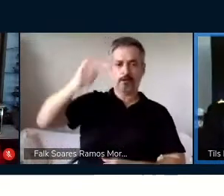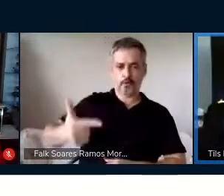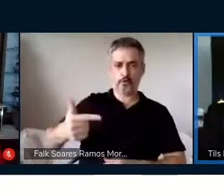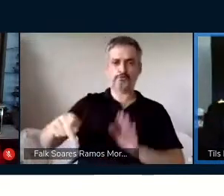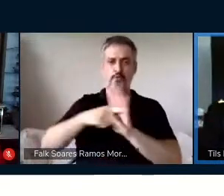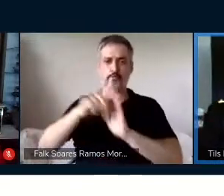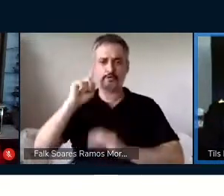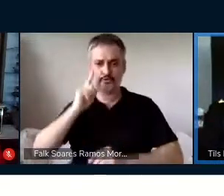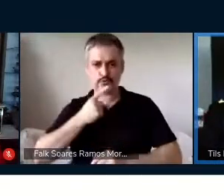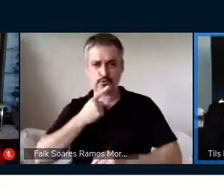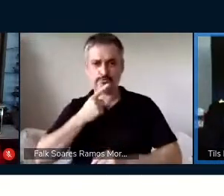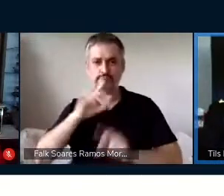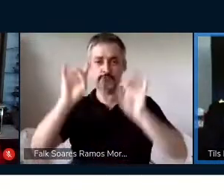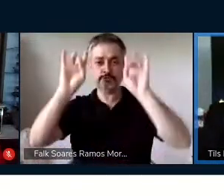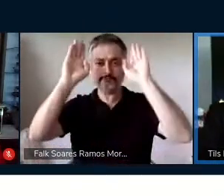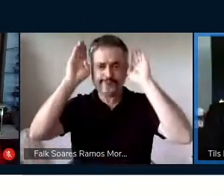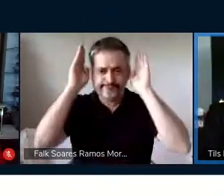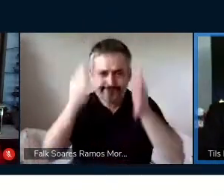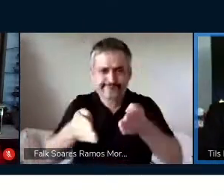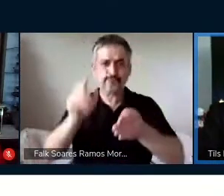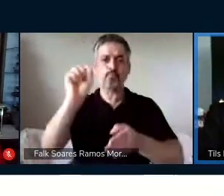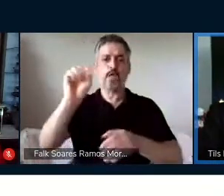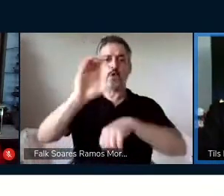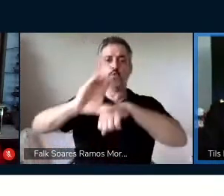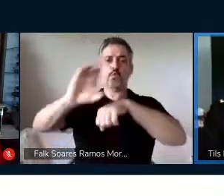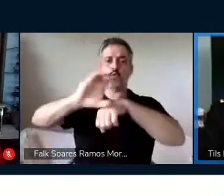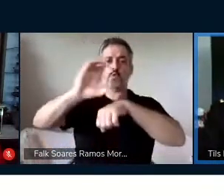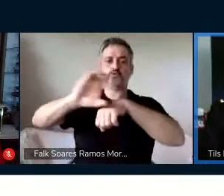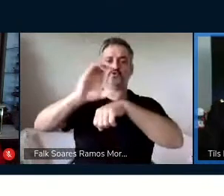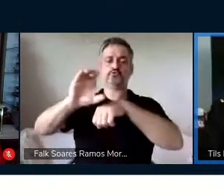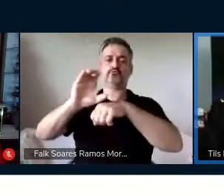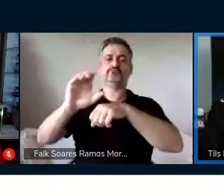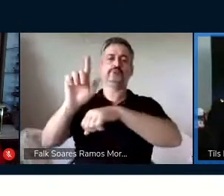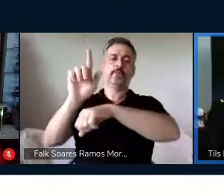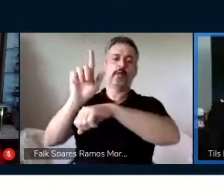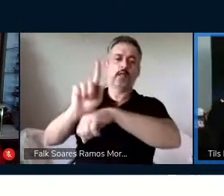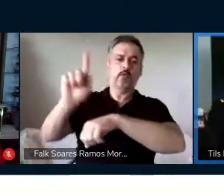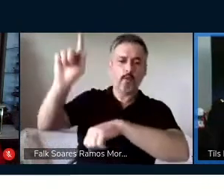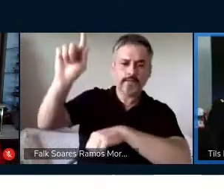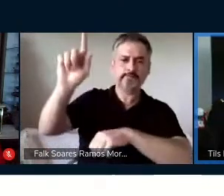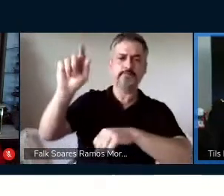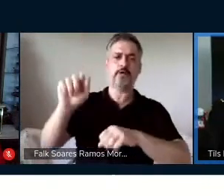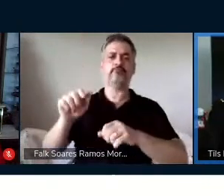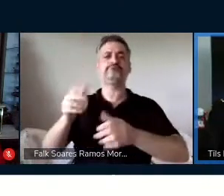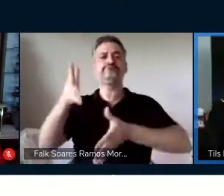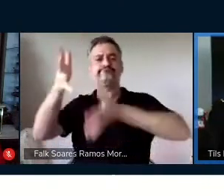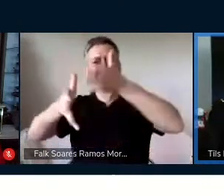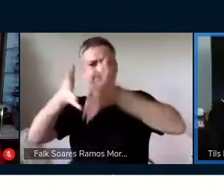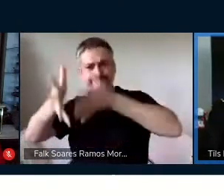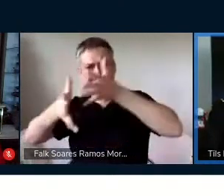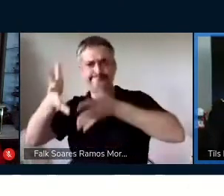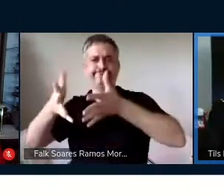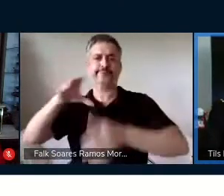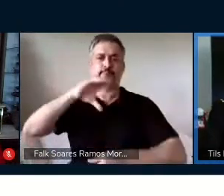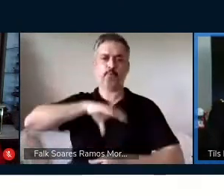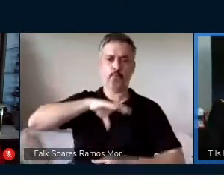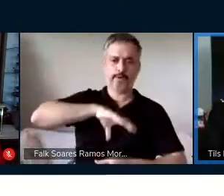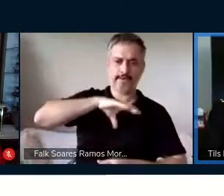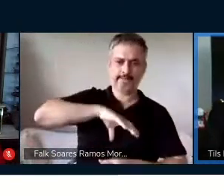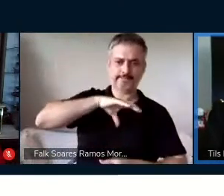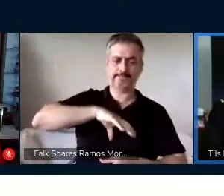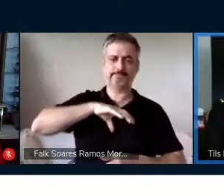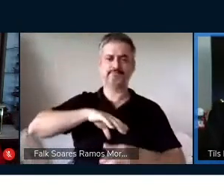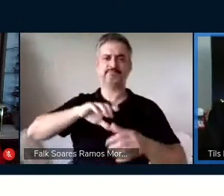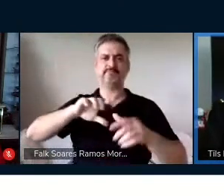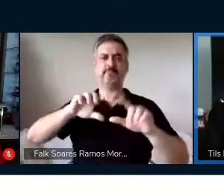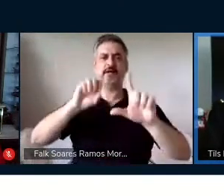ensino de português como segunda língua para surdos, em especial os discentes do curso de graduação de língua